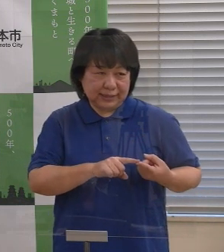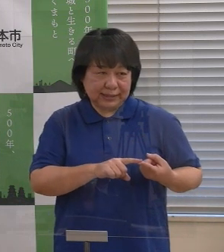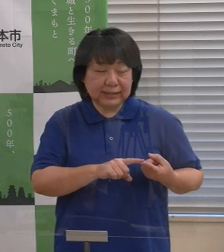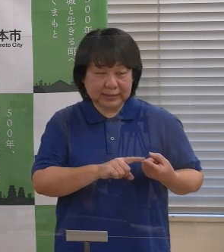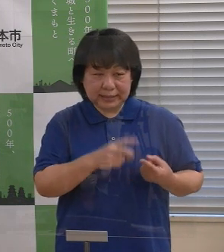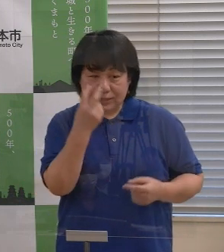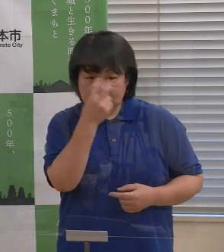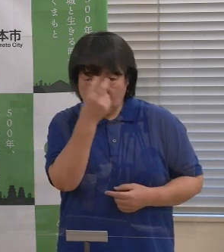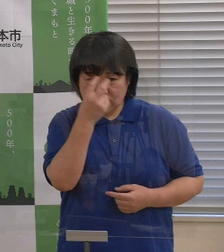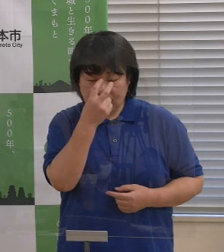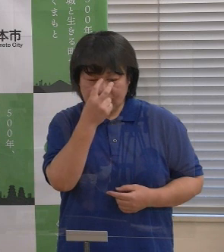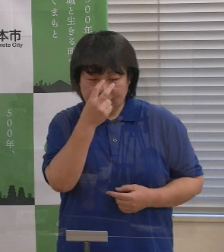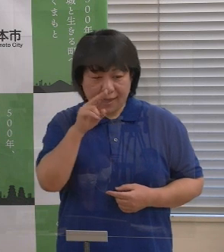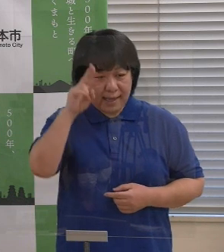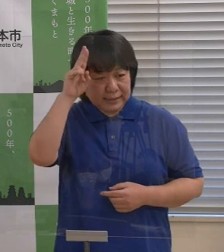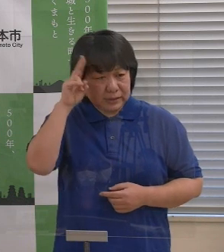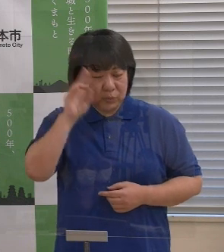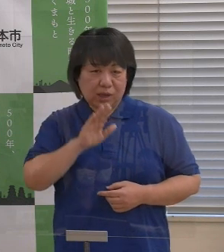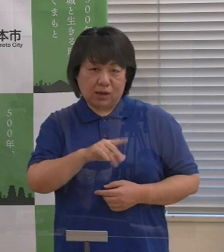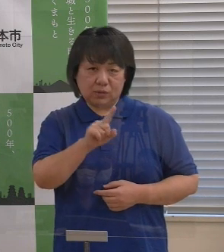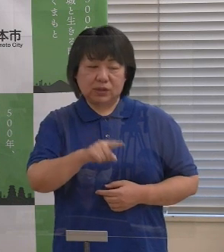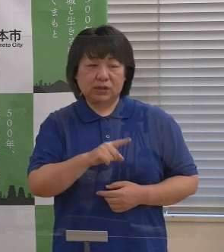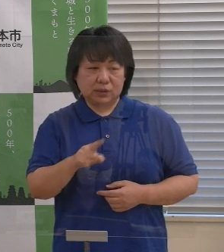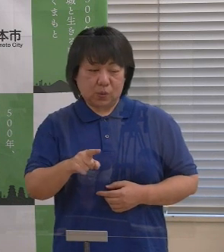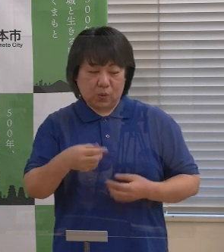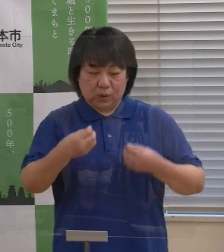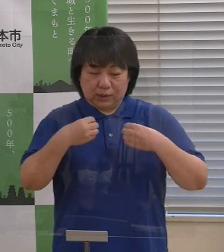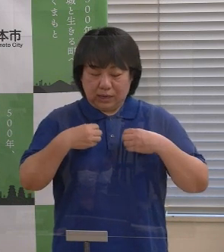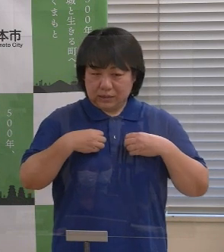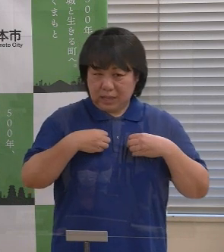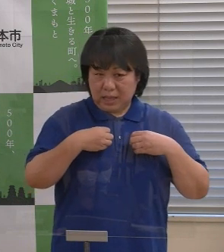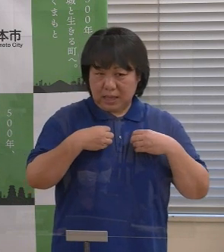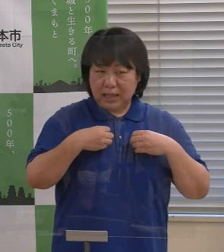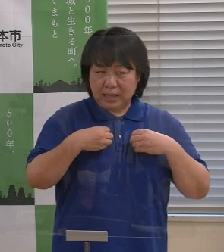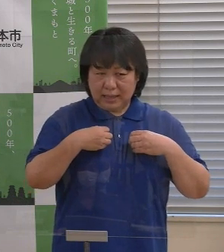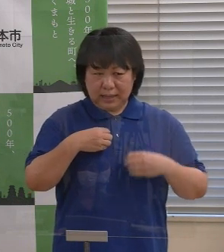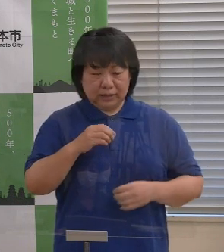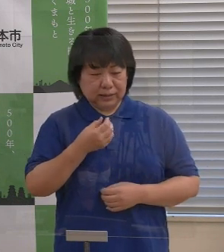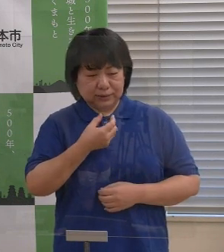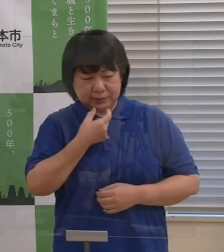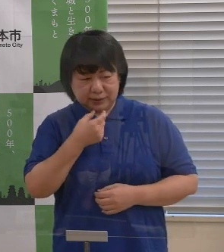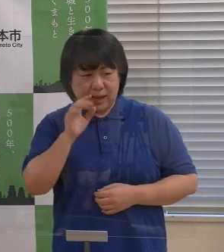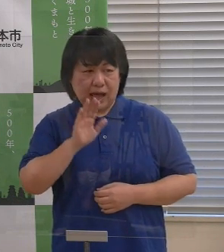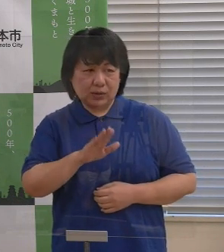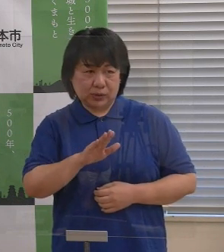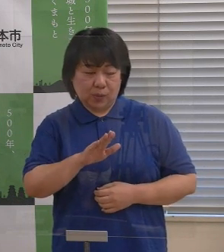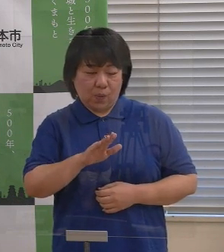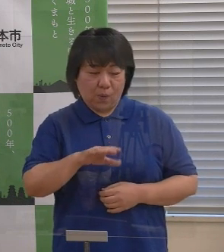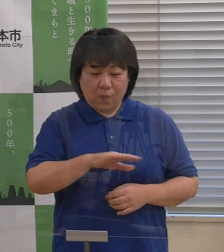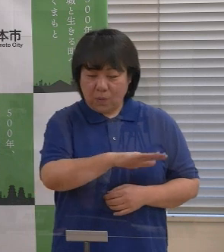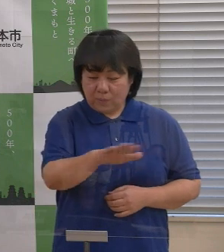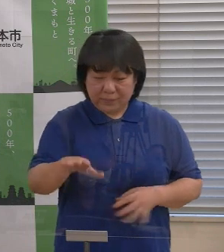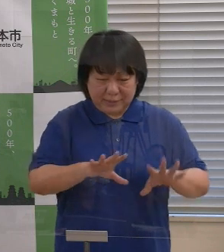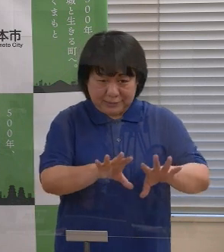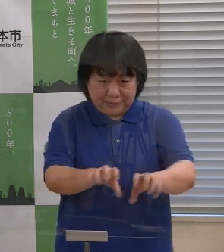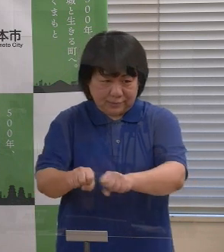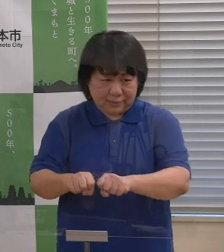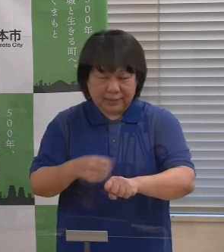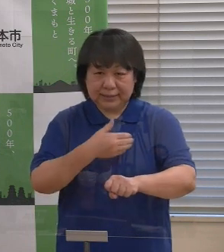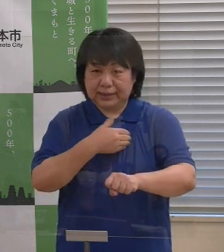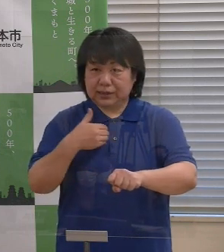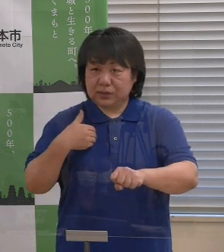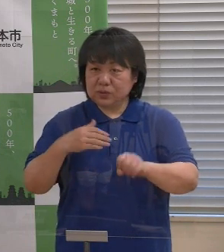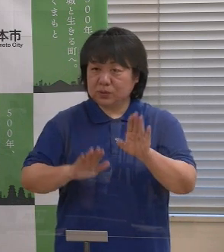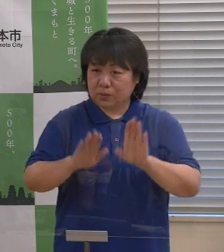ういうリスクのある方々あるいはその感染の恐れがある方々をですねしっかり把握できるという状態、ここが